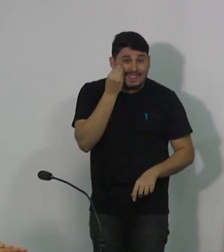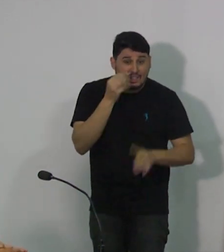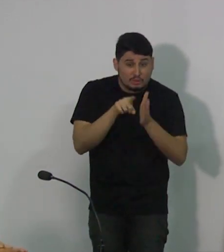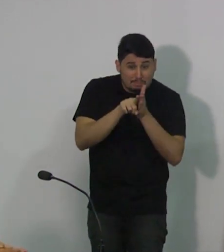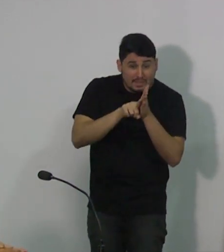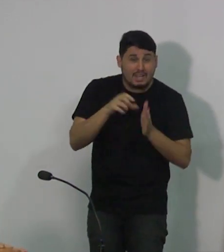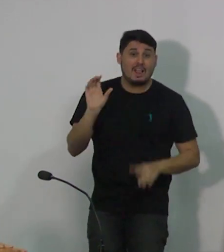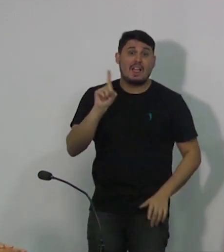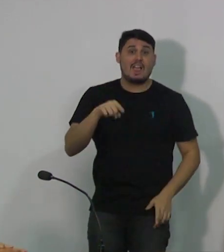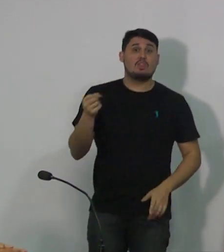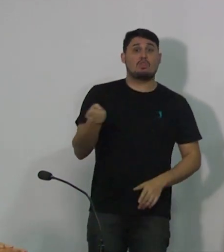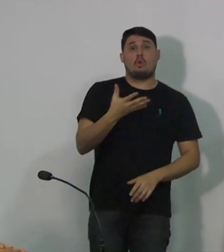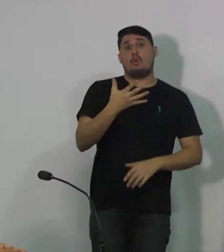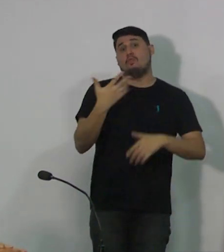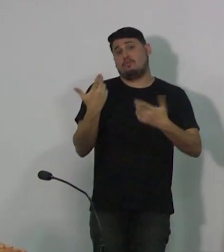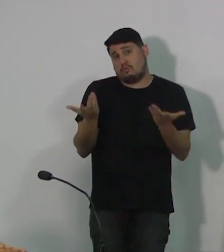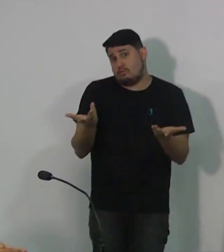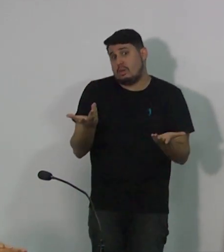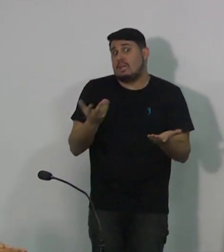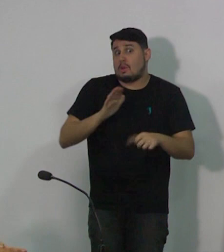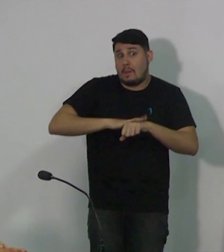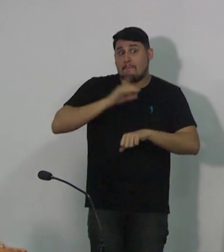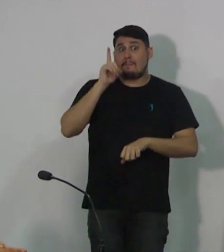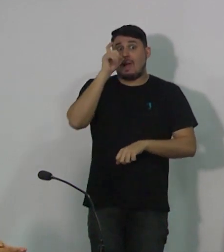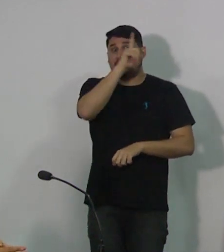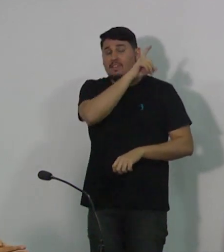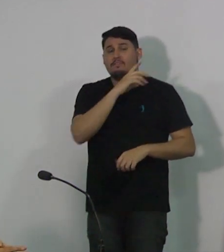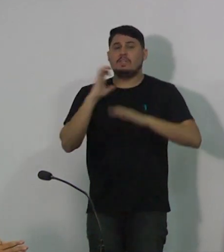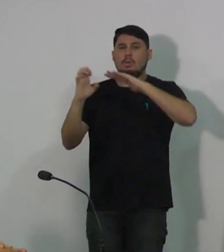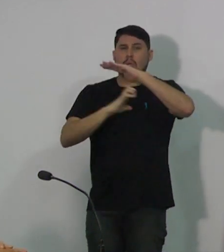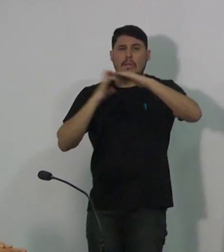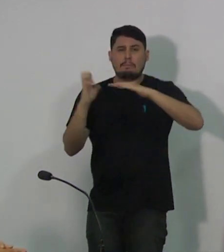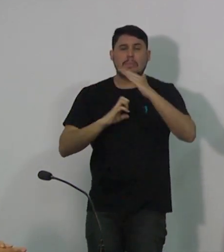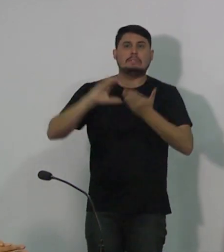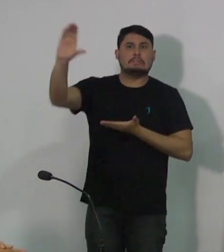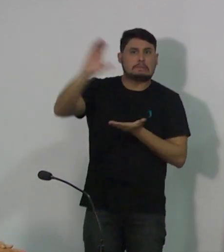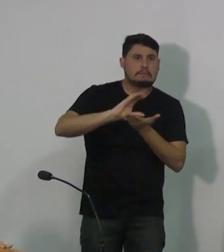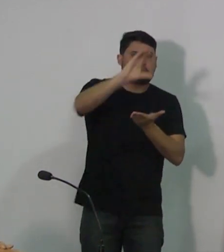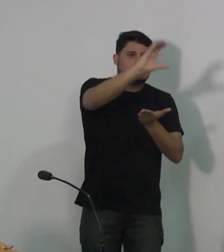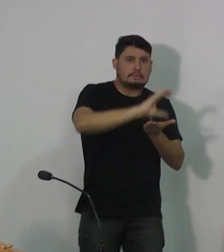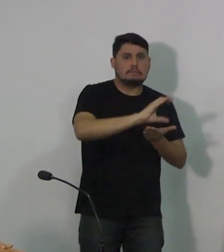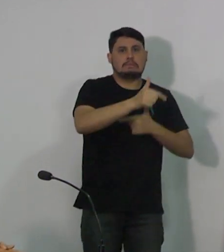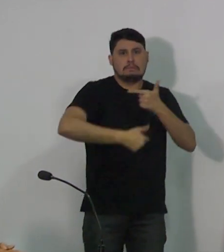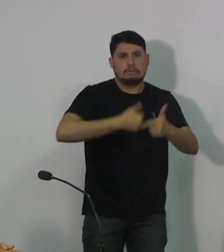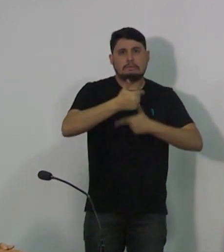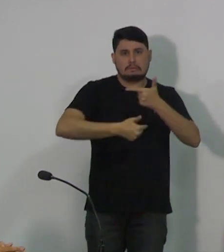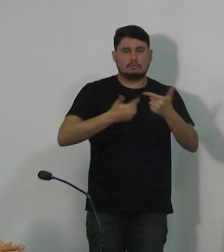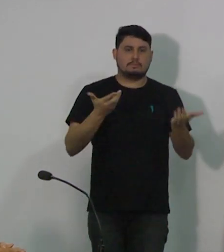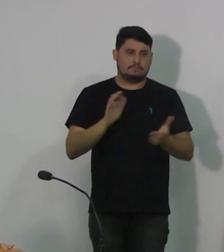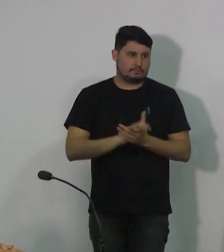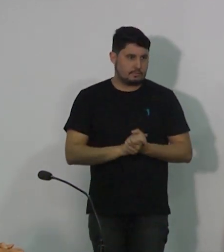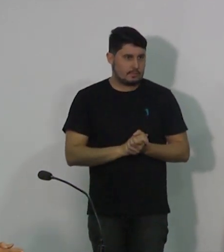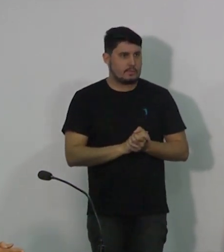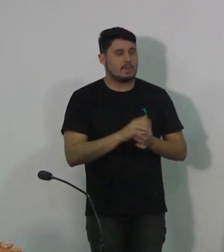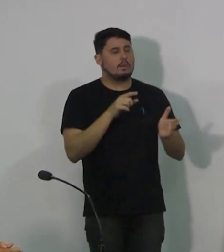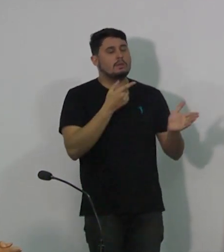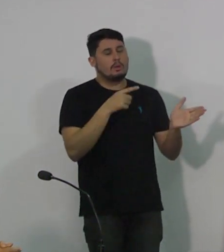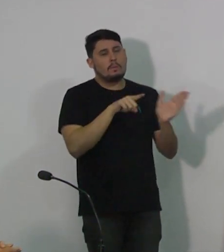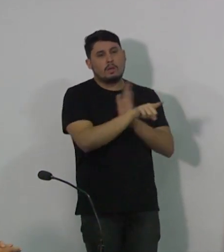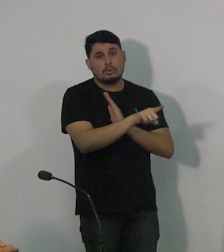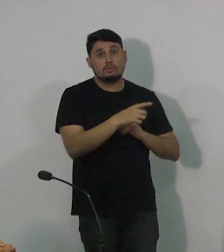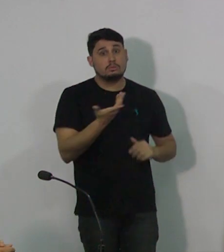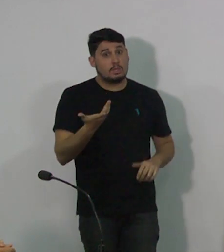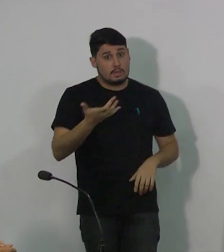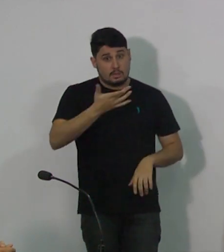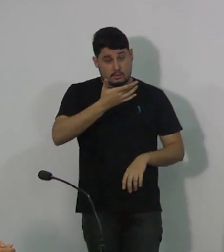mercado público, no setor público, como no mercado privado também. Rádio Liberdade. O paciente está no hospital da Unimed, Mestre Vitalino,